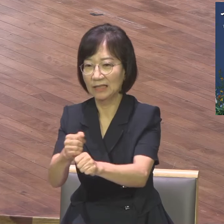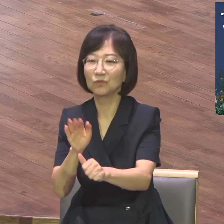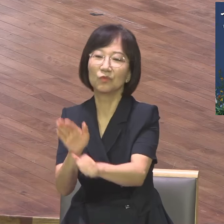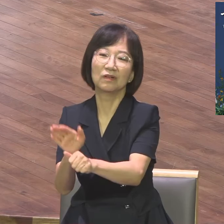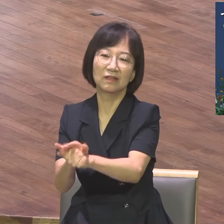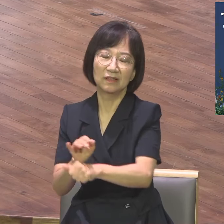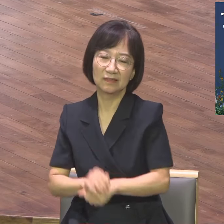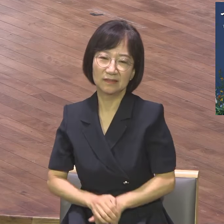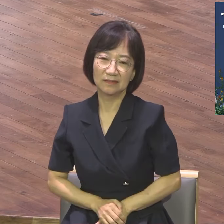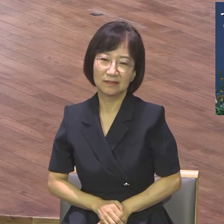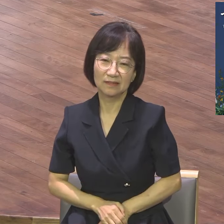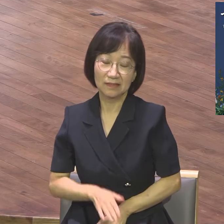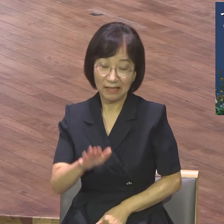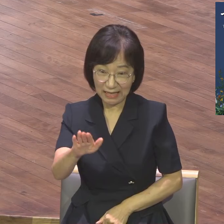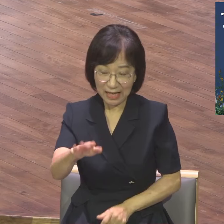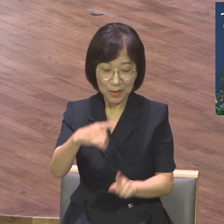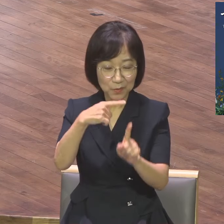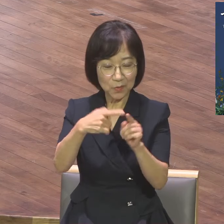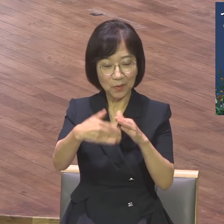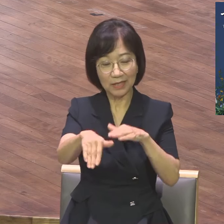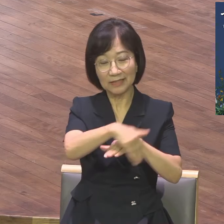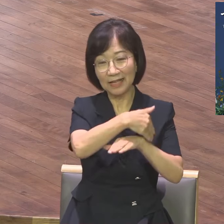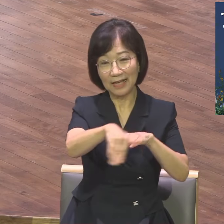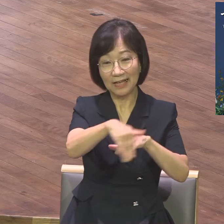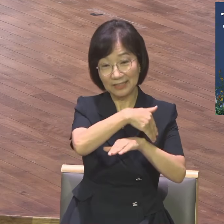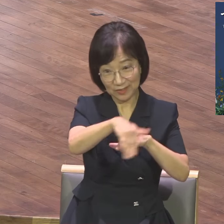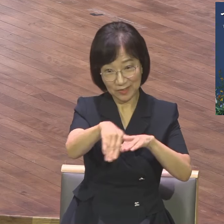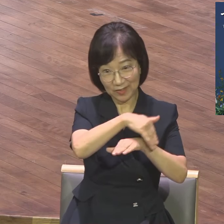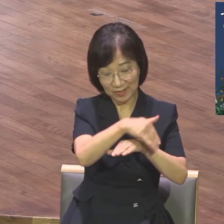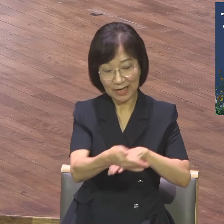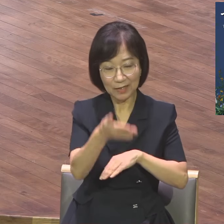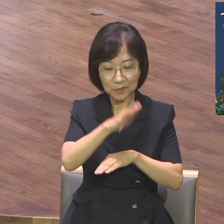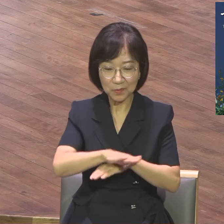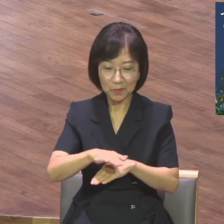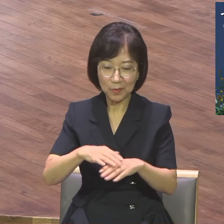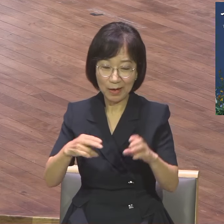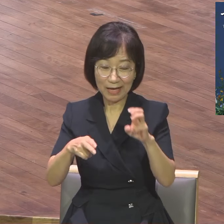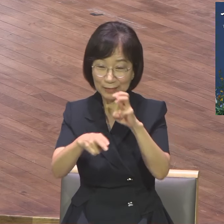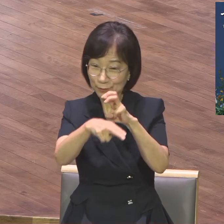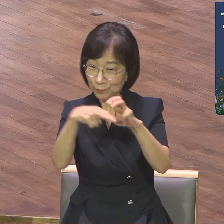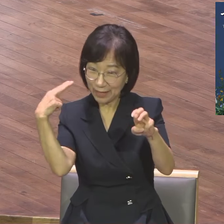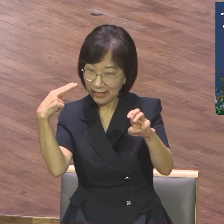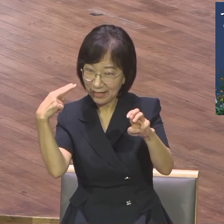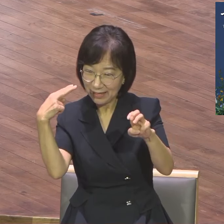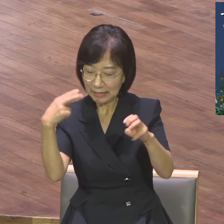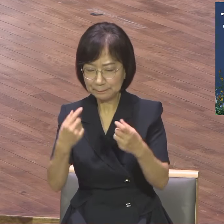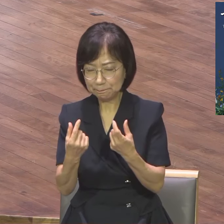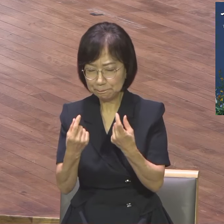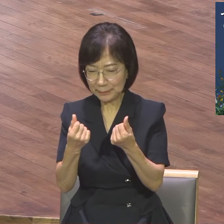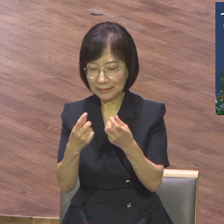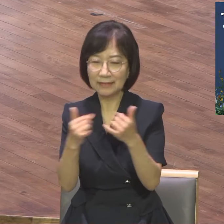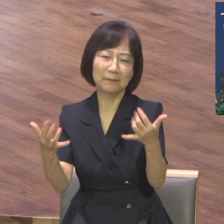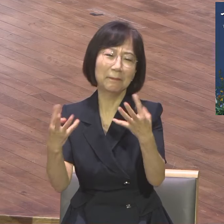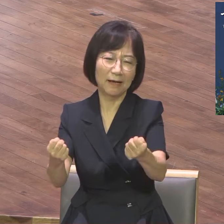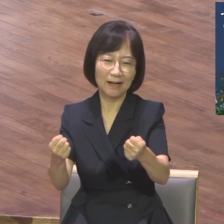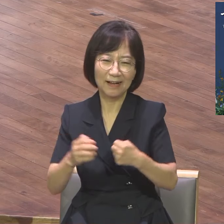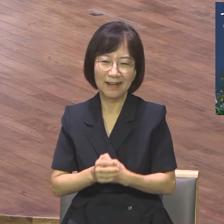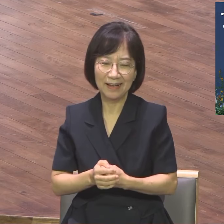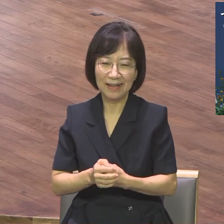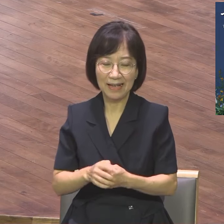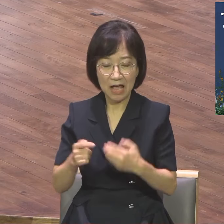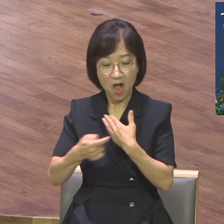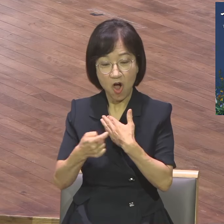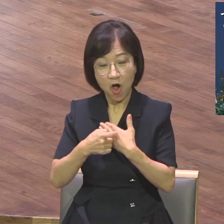하면서도 가룟 유다와 똑같은 생각을 가진 사람들이 많아요. 교회를